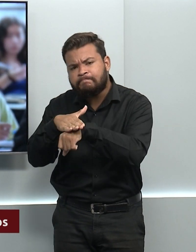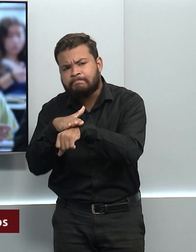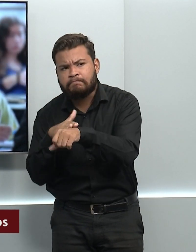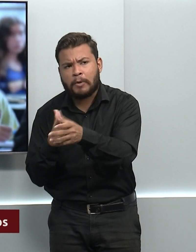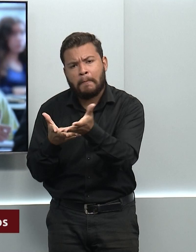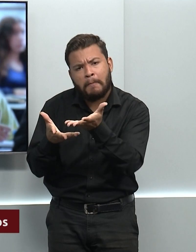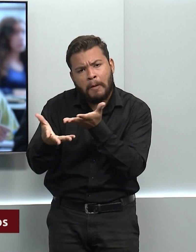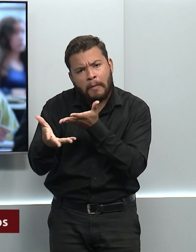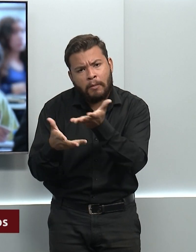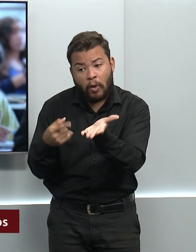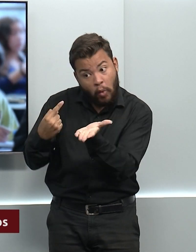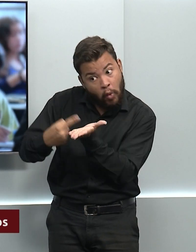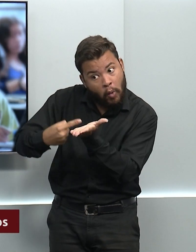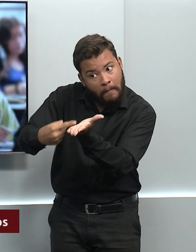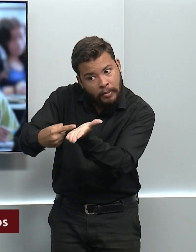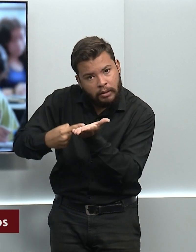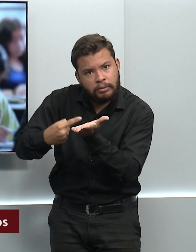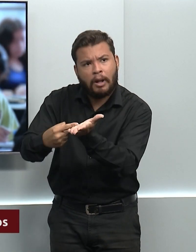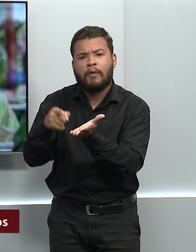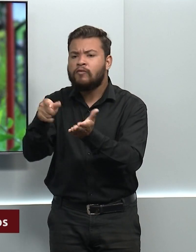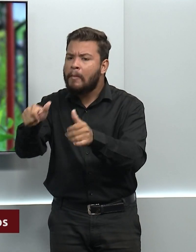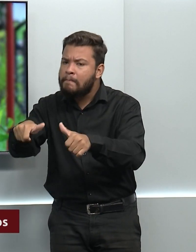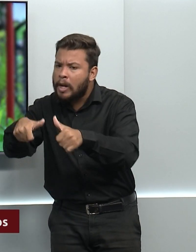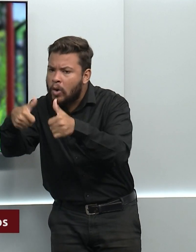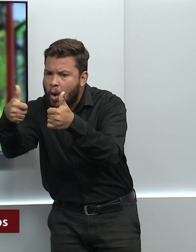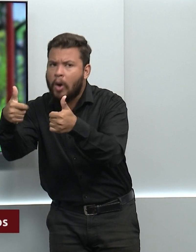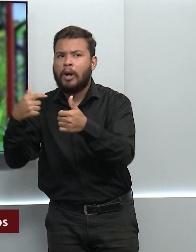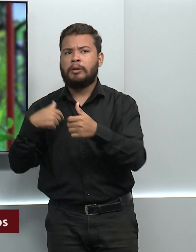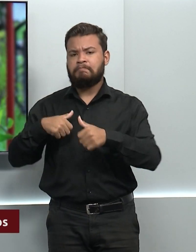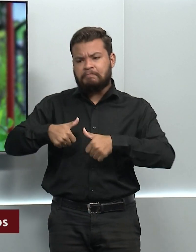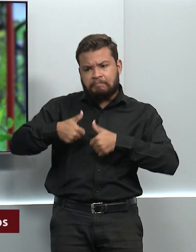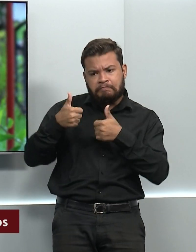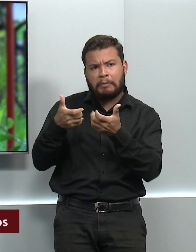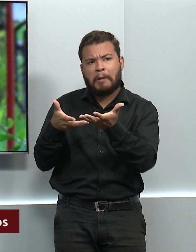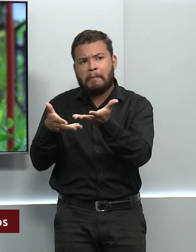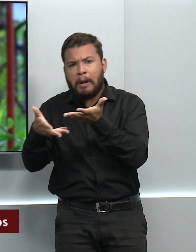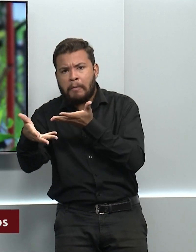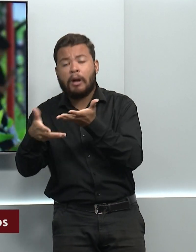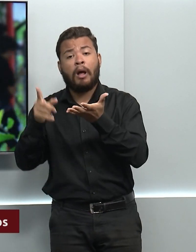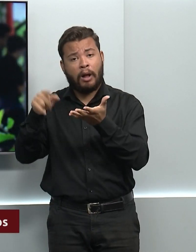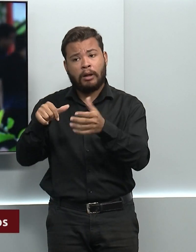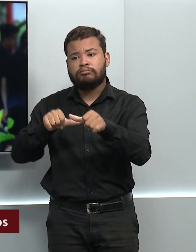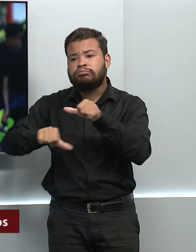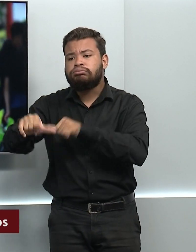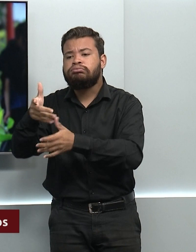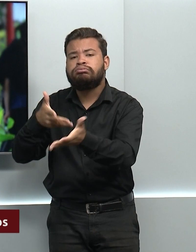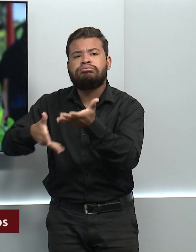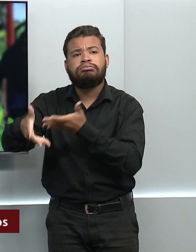reformulação aí nessas relações de troca, né?